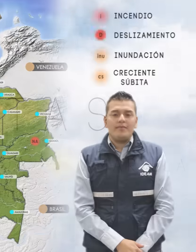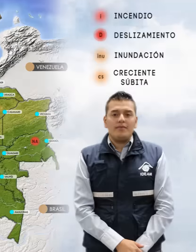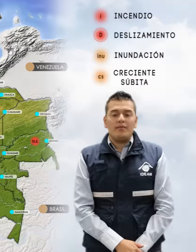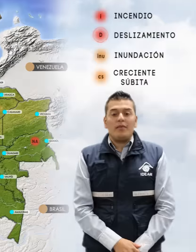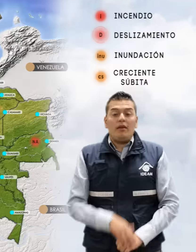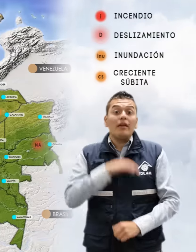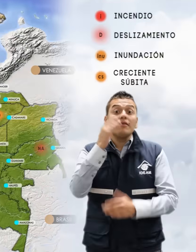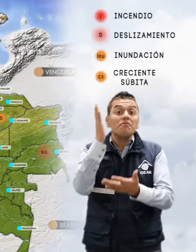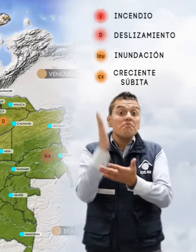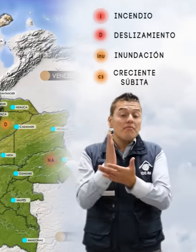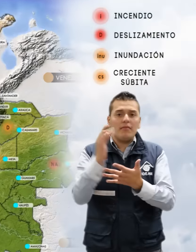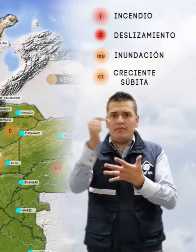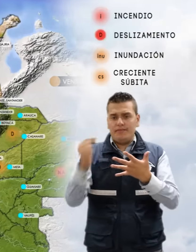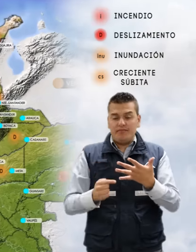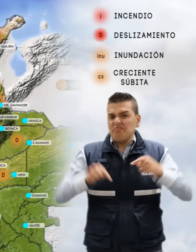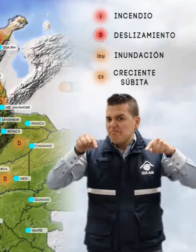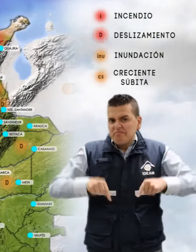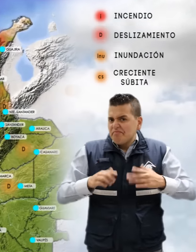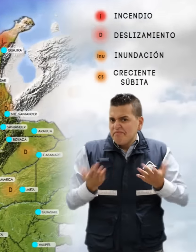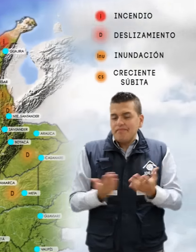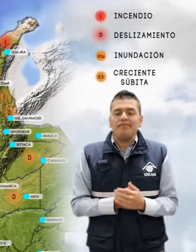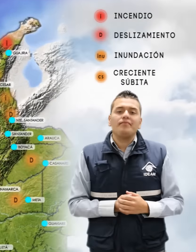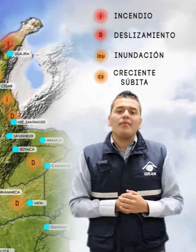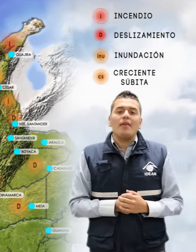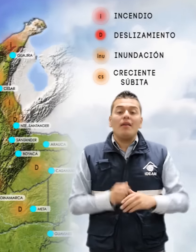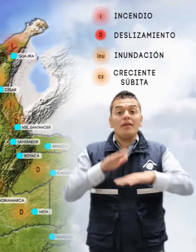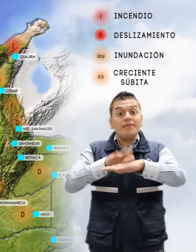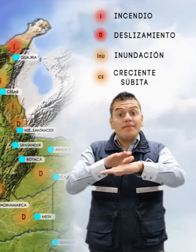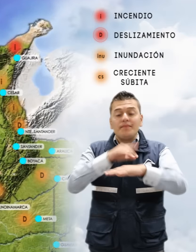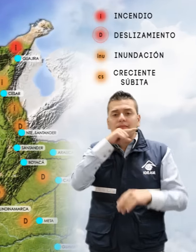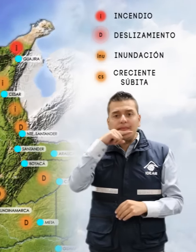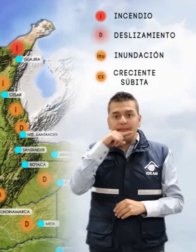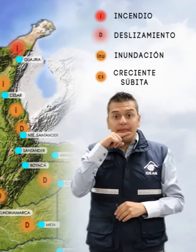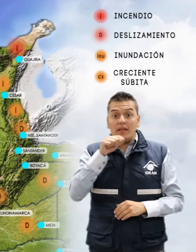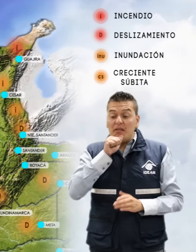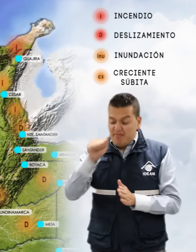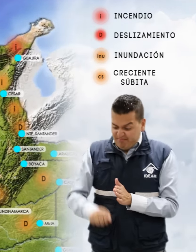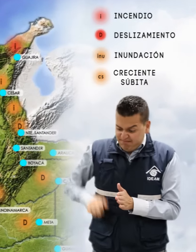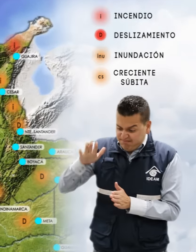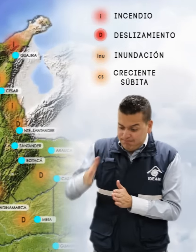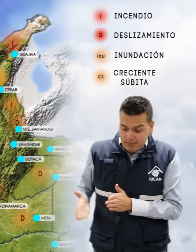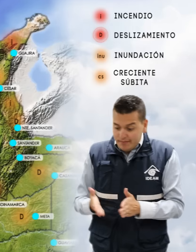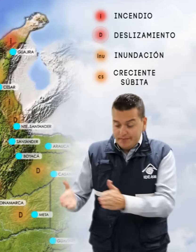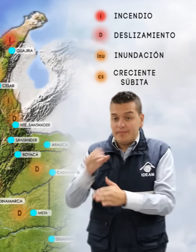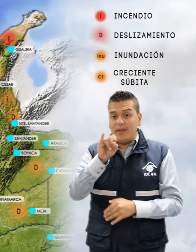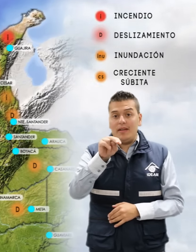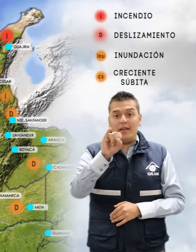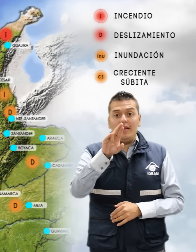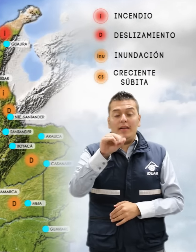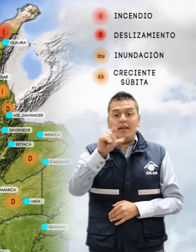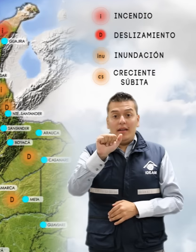Las alertas que continúan vigentes para el día de hoy son las siguientes, en alerta roja por niveles altos en el río Inirida, por alta